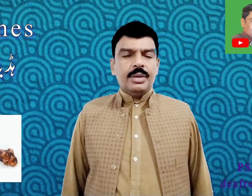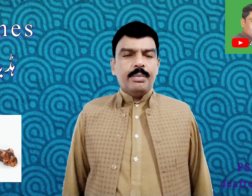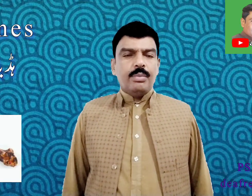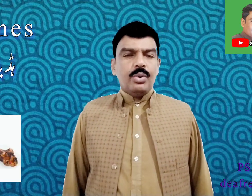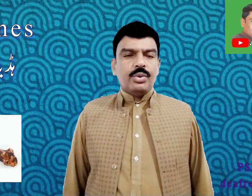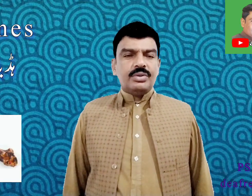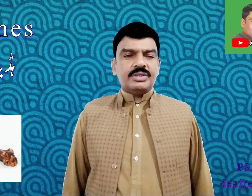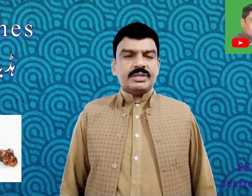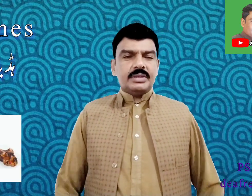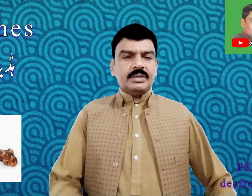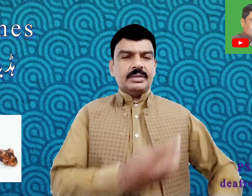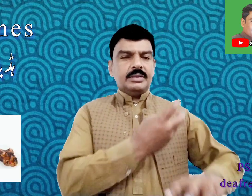बोन्स,